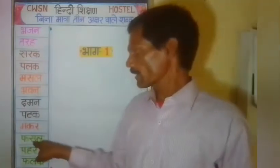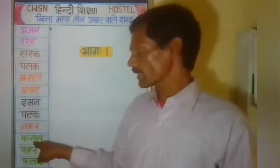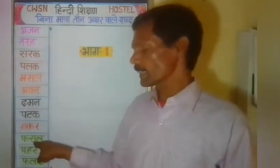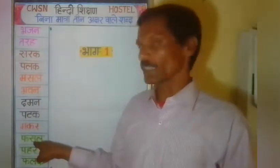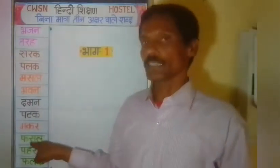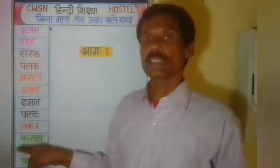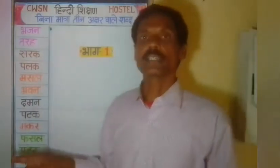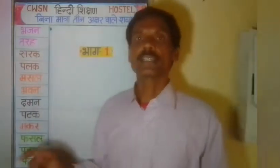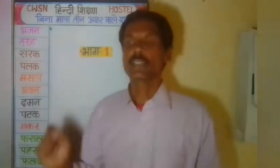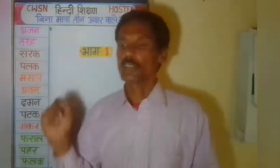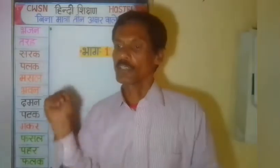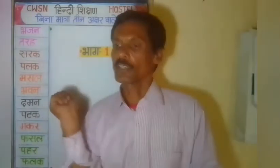फसल।